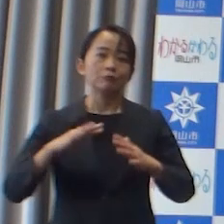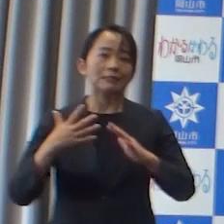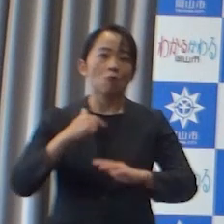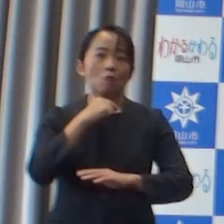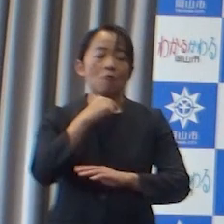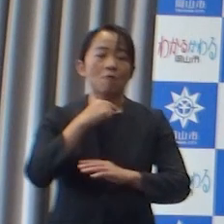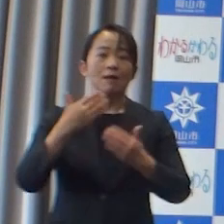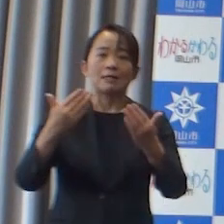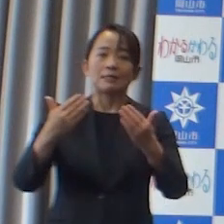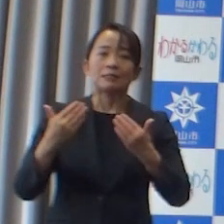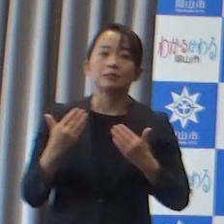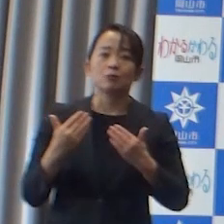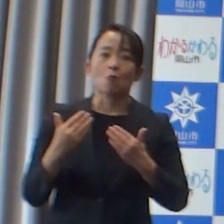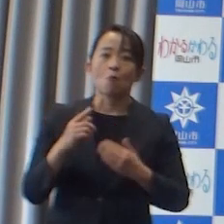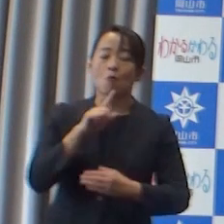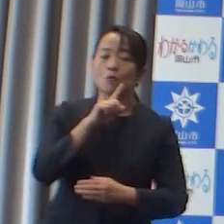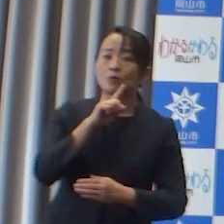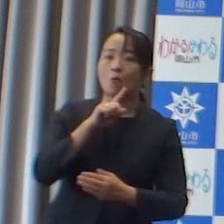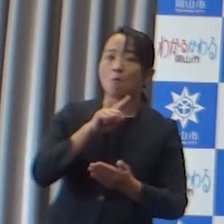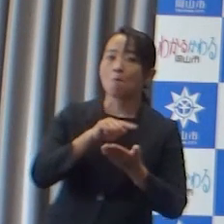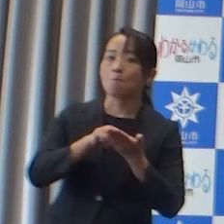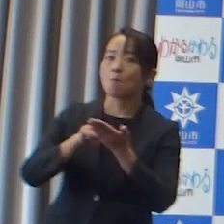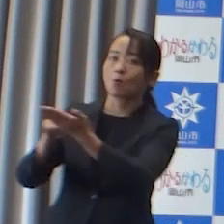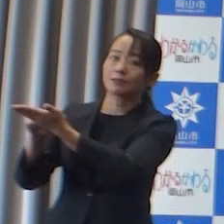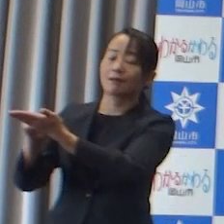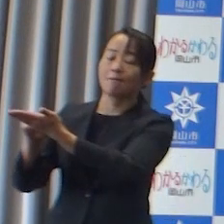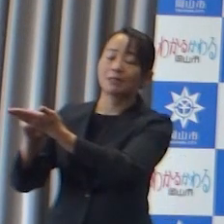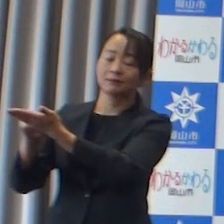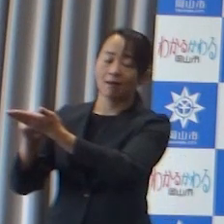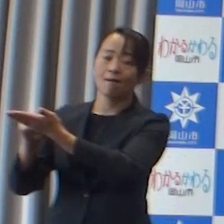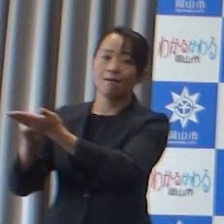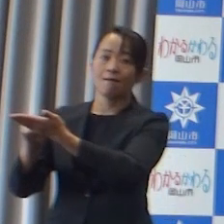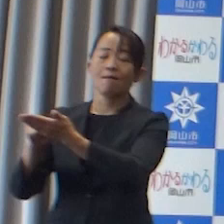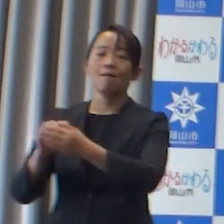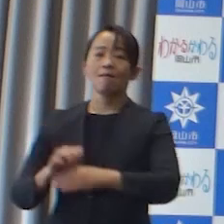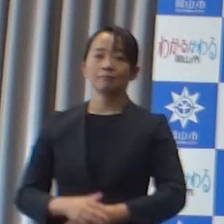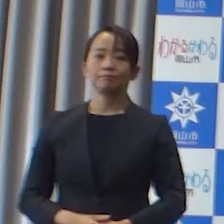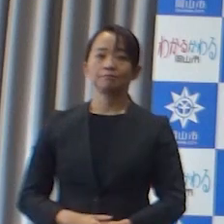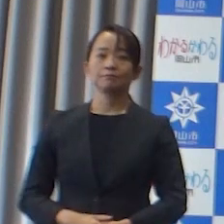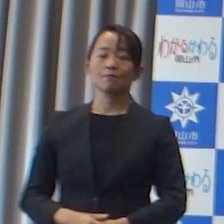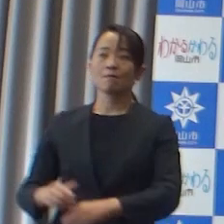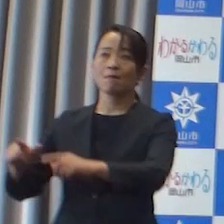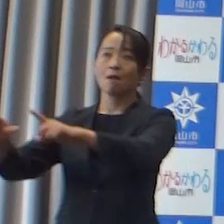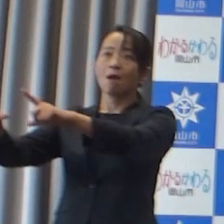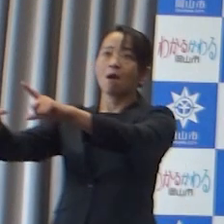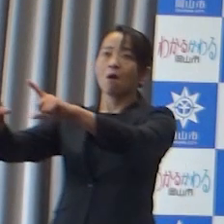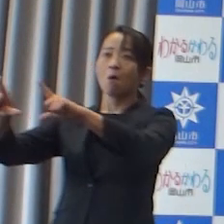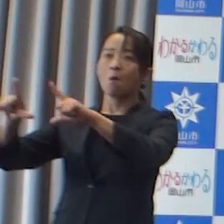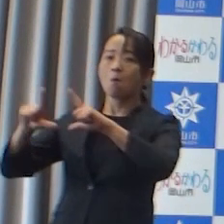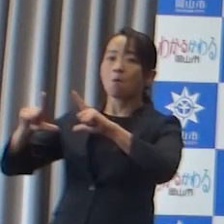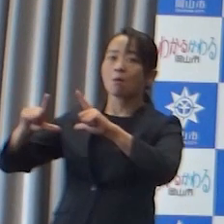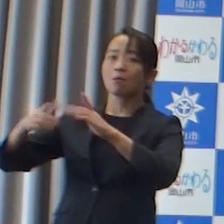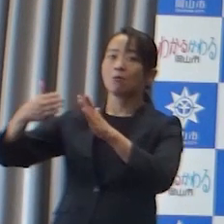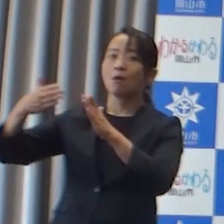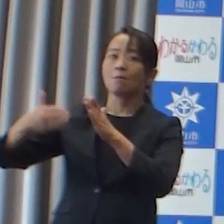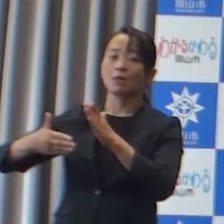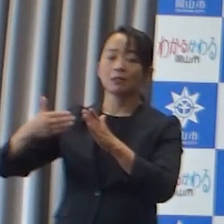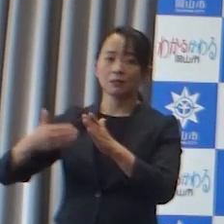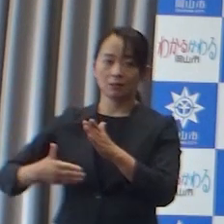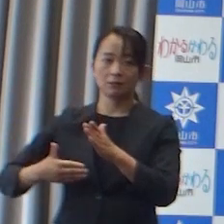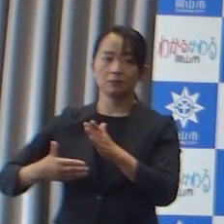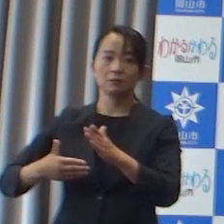と申し上げたところであります。それからは報告を受けておりません